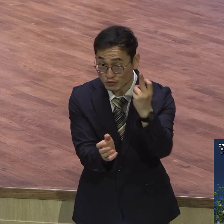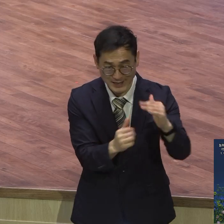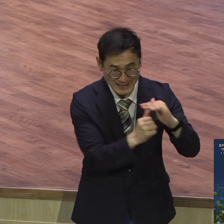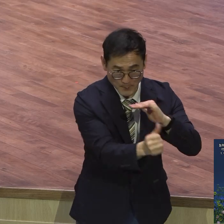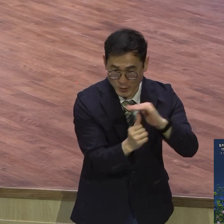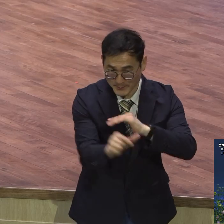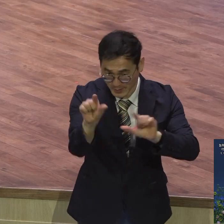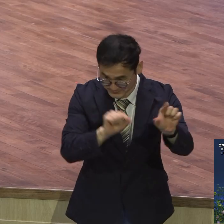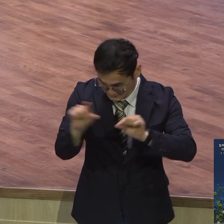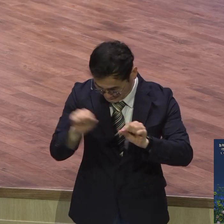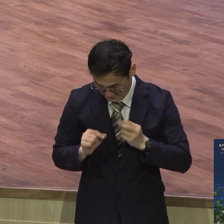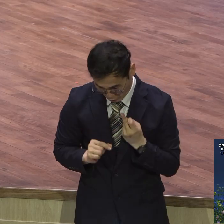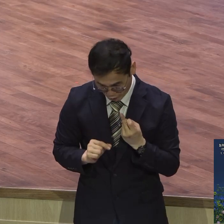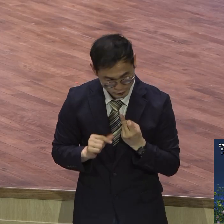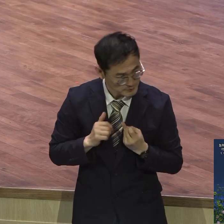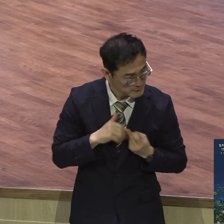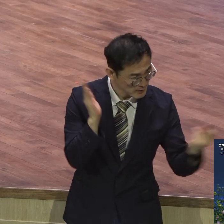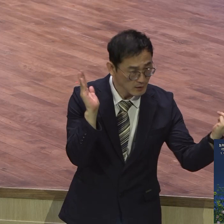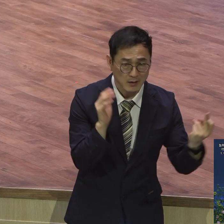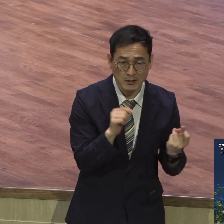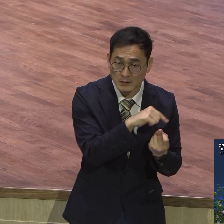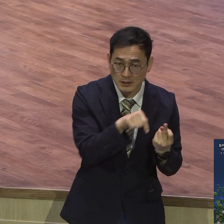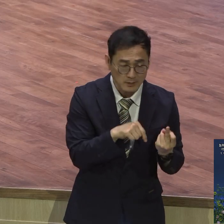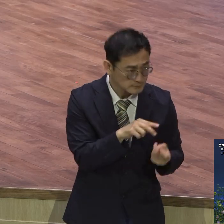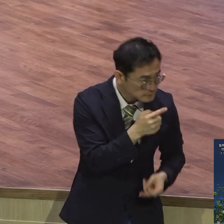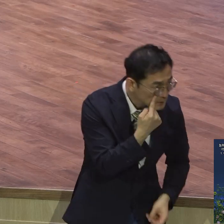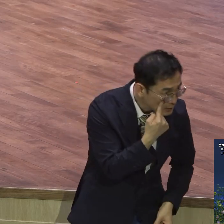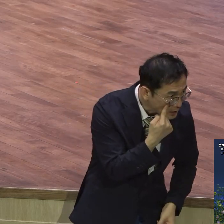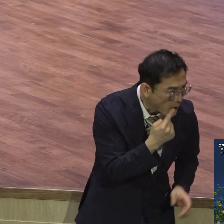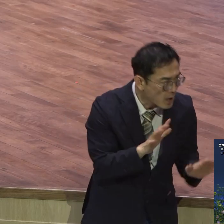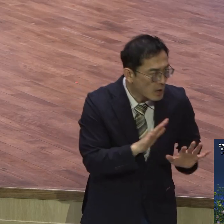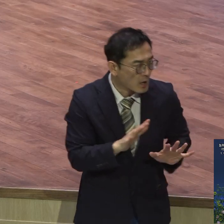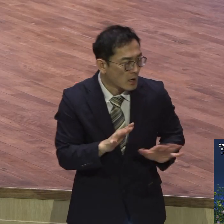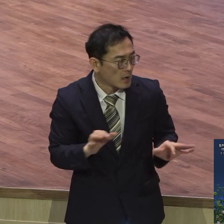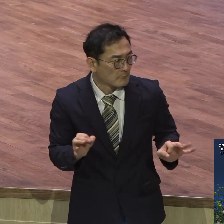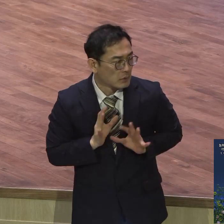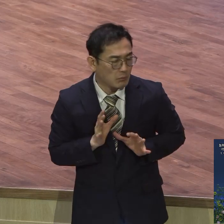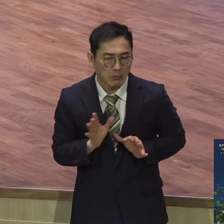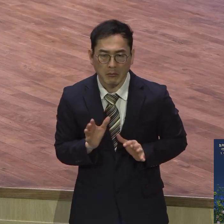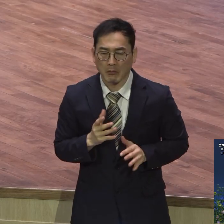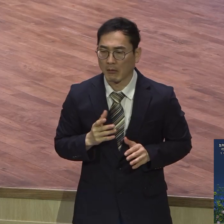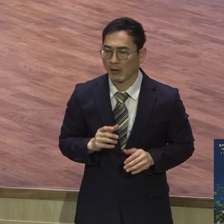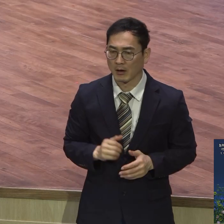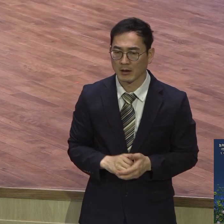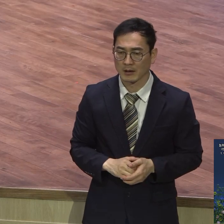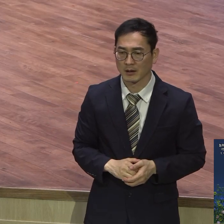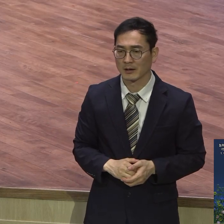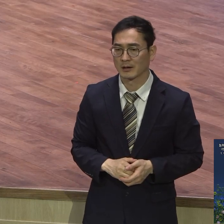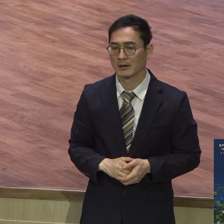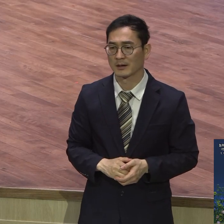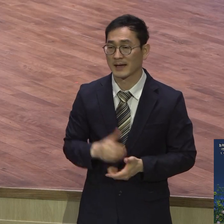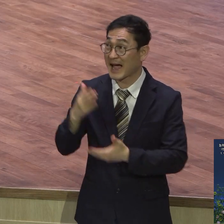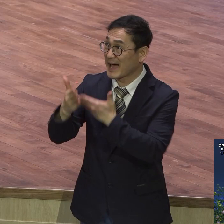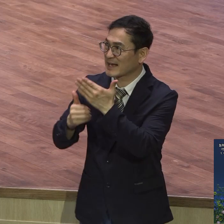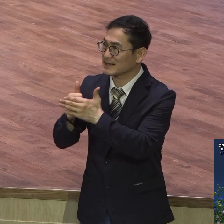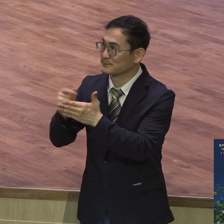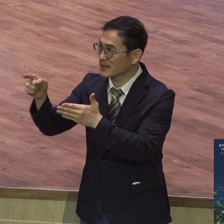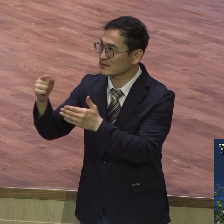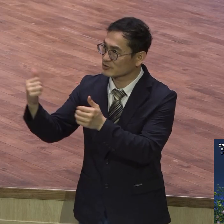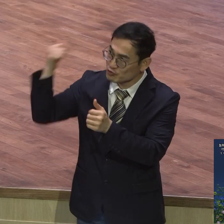그런데 눈앞에 있는 것 가지고 절망하고 하나님의 은약은 도대체 어디로 찾을 수가 없어요.